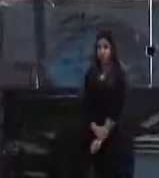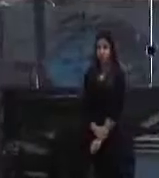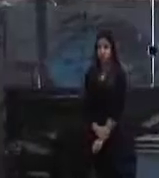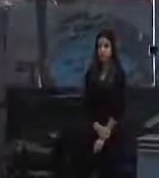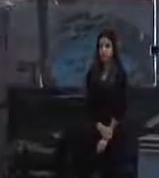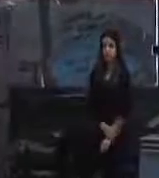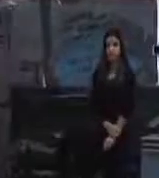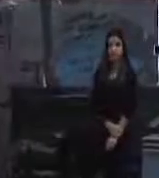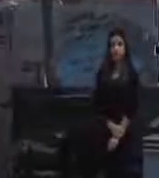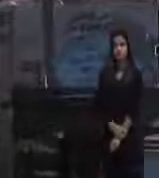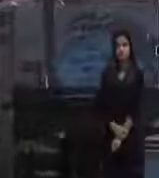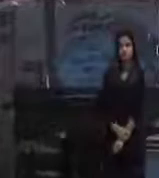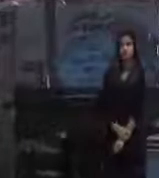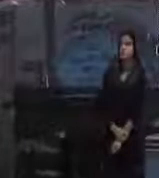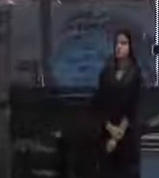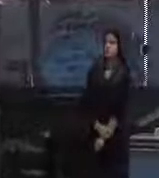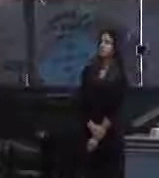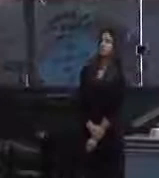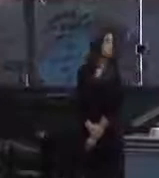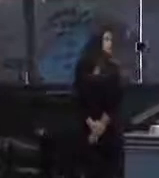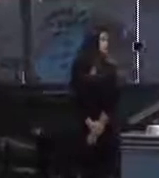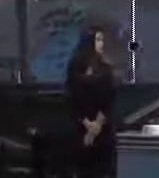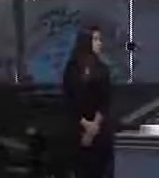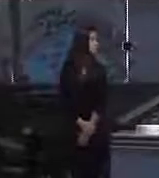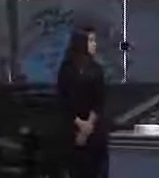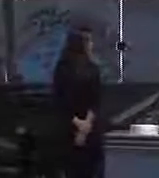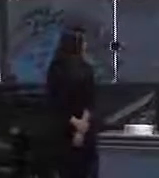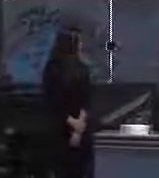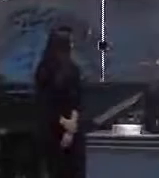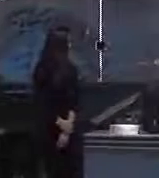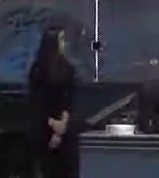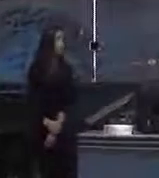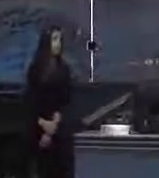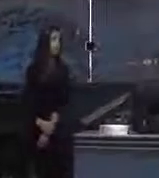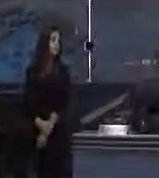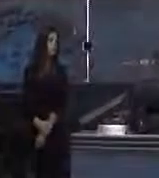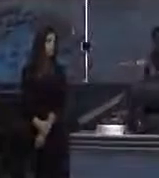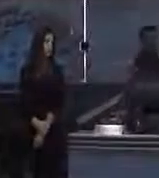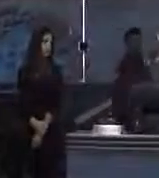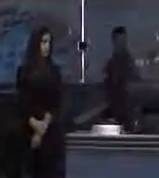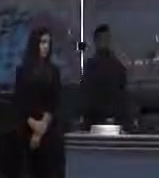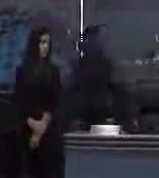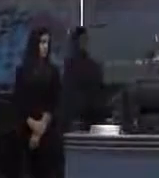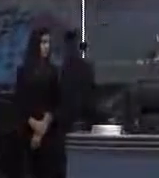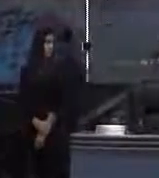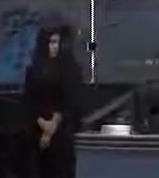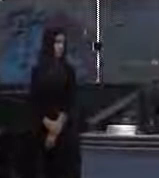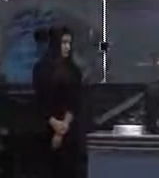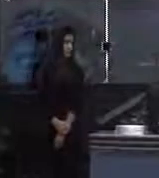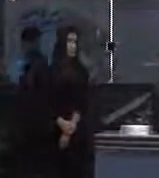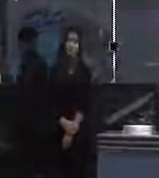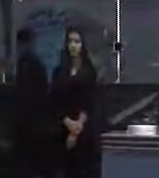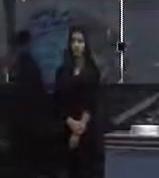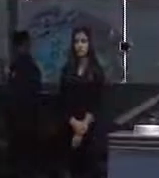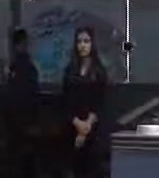10 dos 23 pares. Porque deu um problema, deu uma pane aqui e zerou. Mas tem algum outro vereador inscrito no pequeno